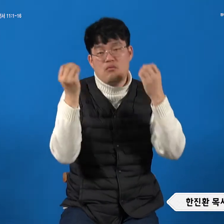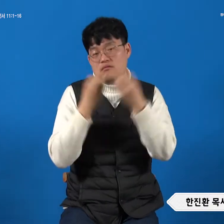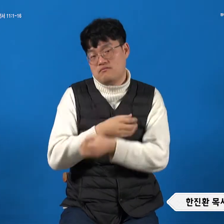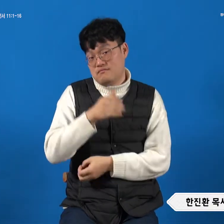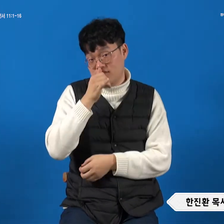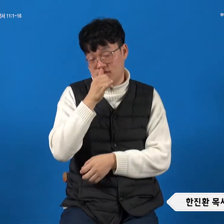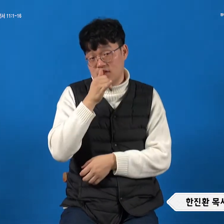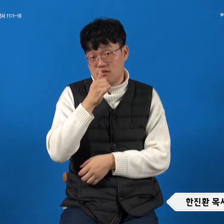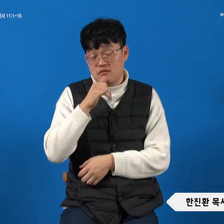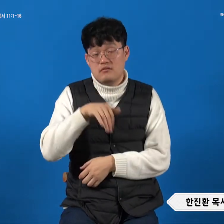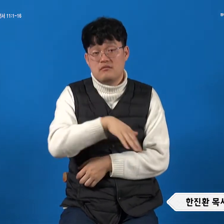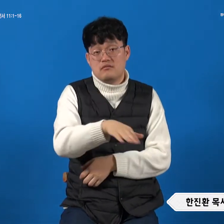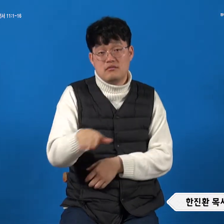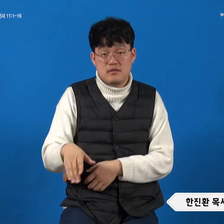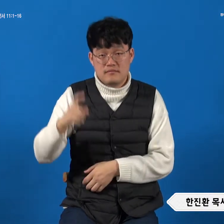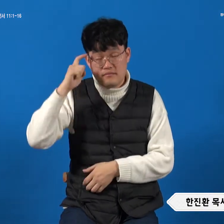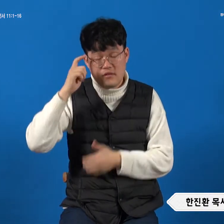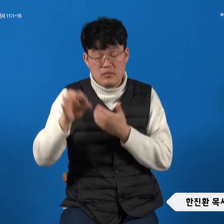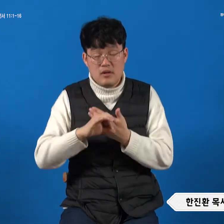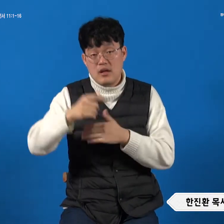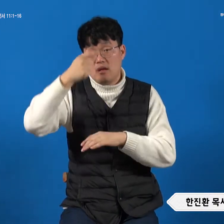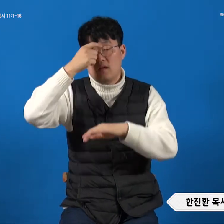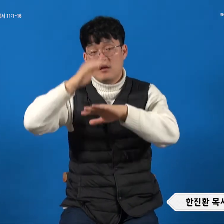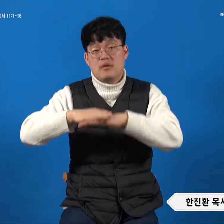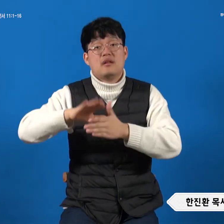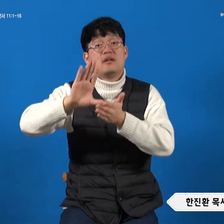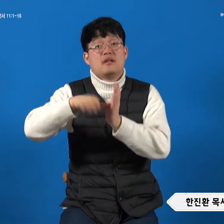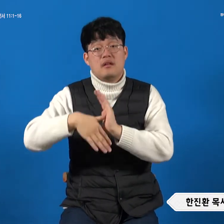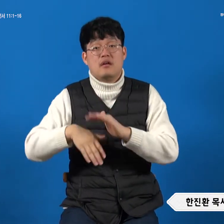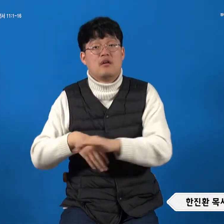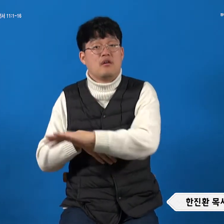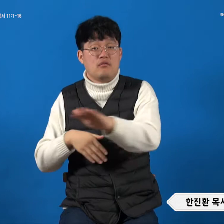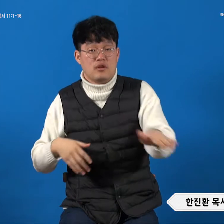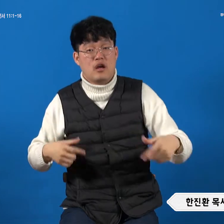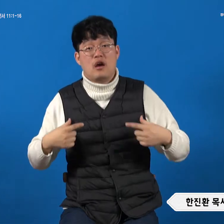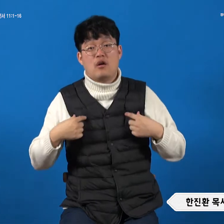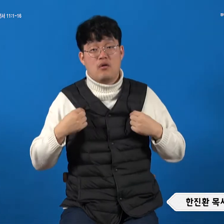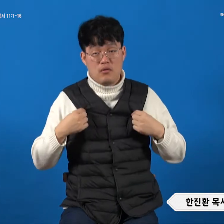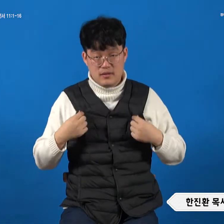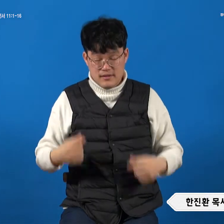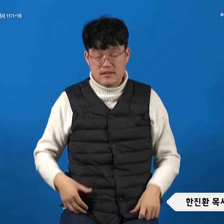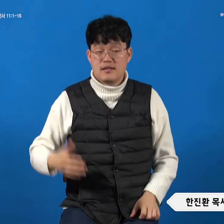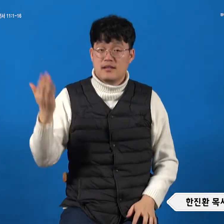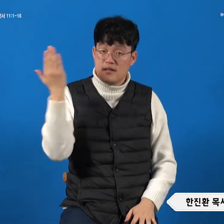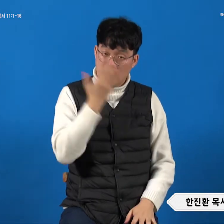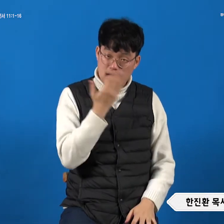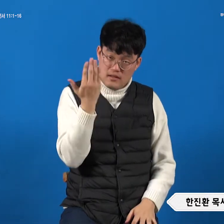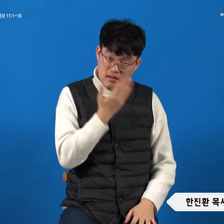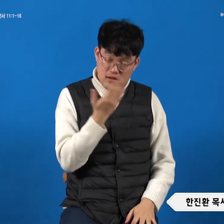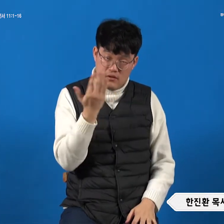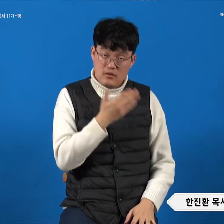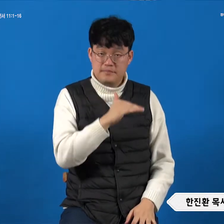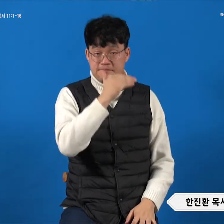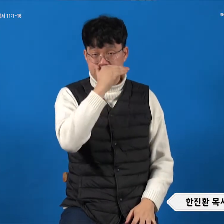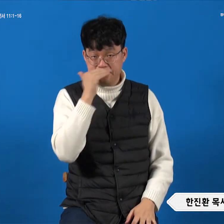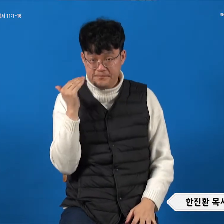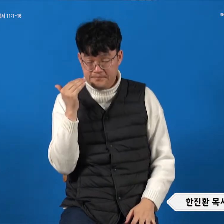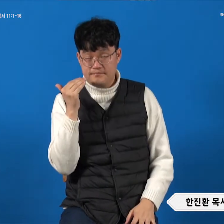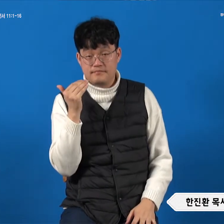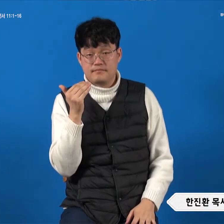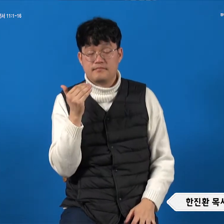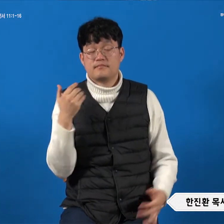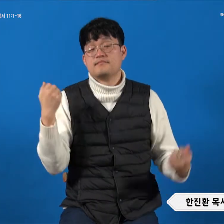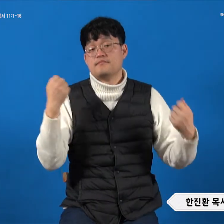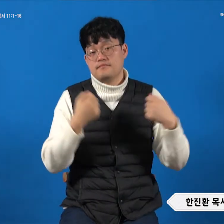오늘날의 문화 속에서 적용을 해보면 예배드리러 올 때의 복장은 정숙하고 또 정결하게